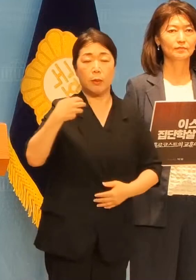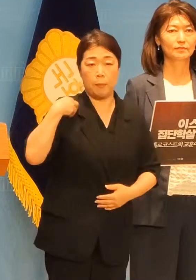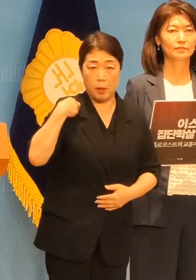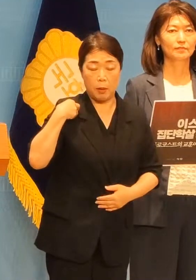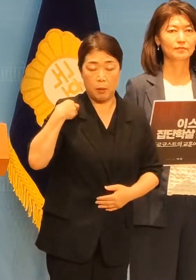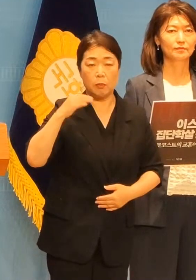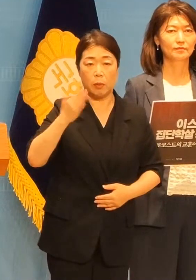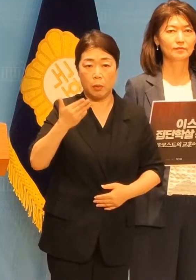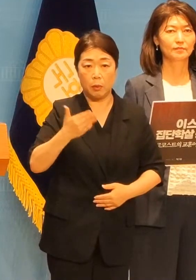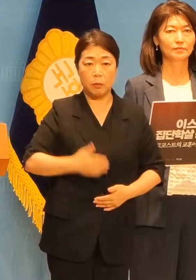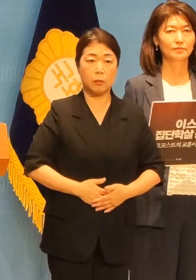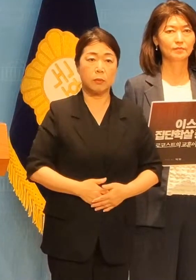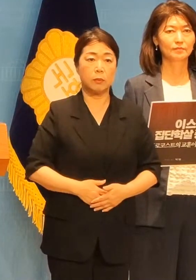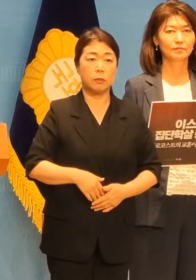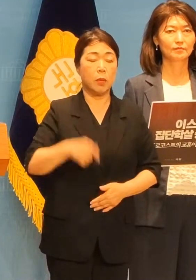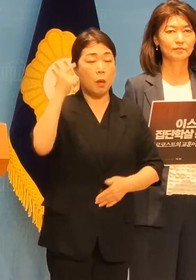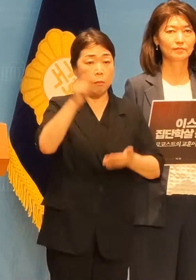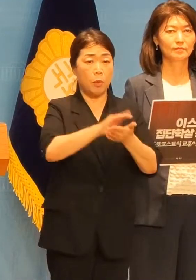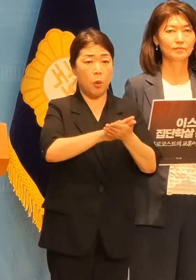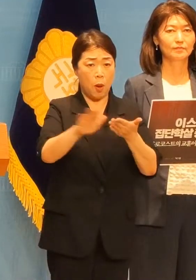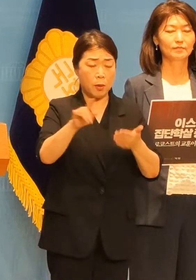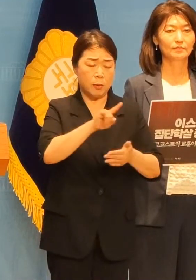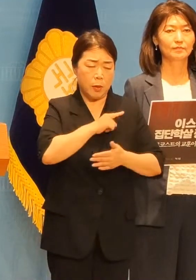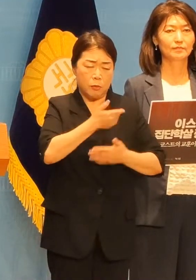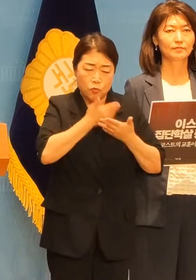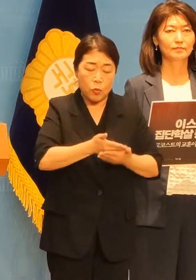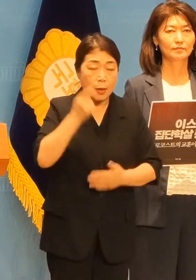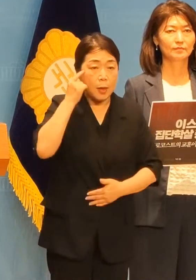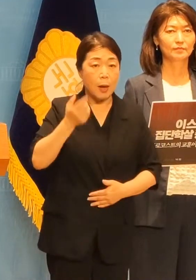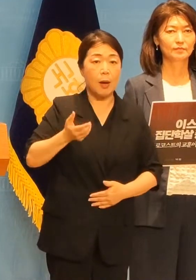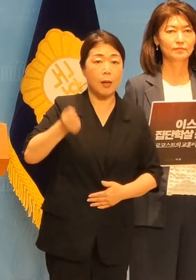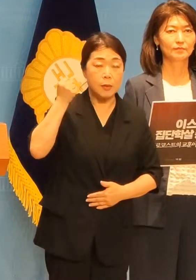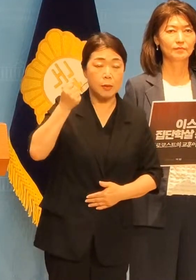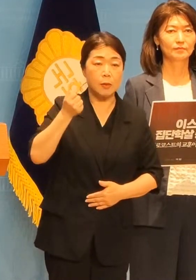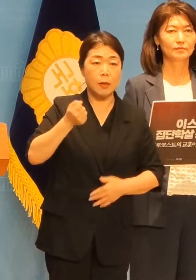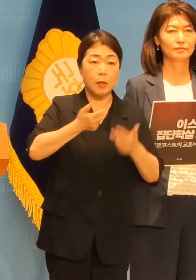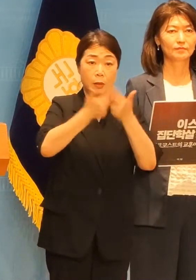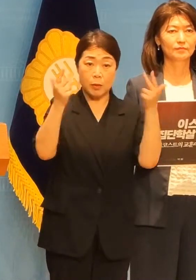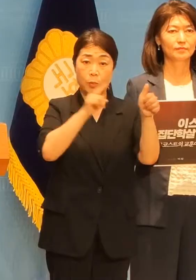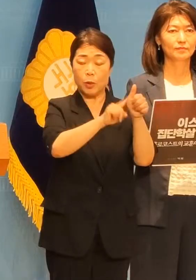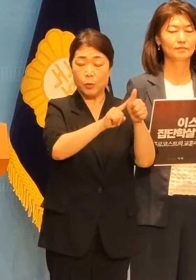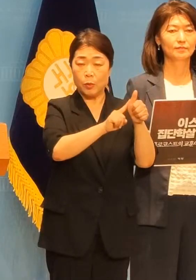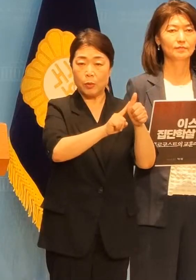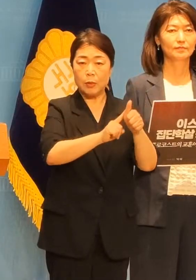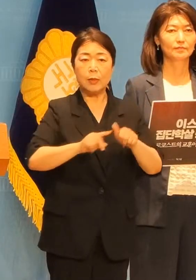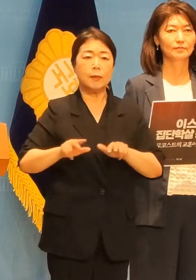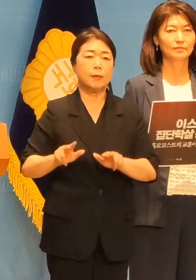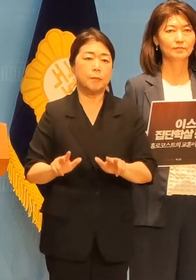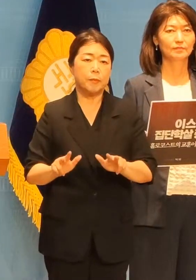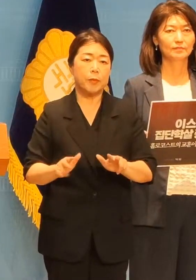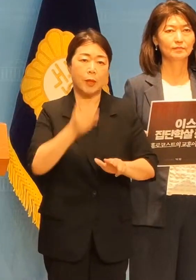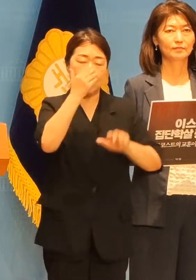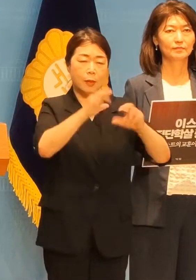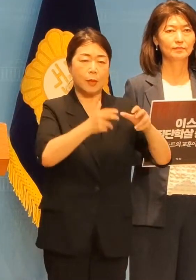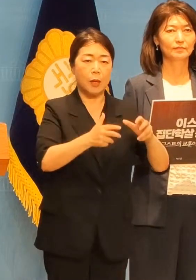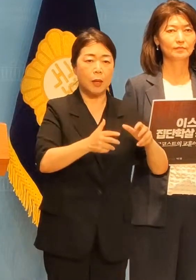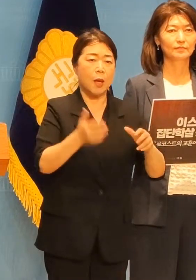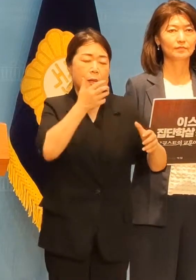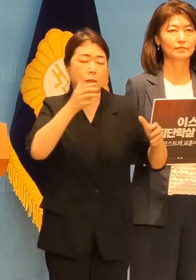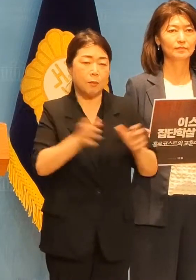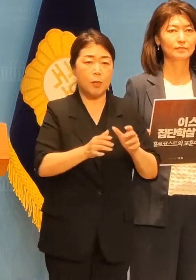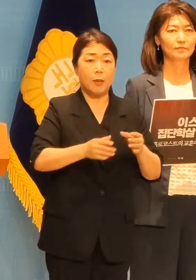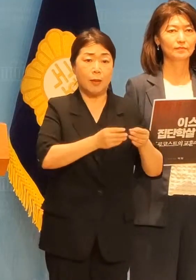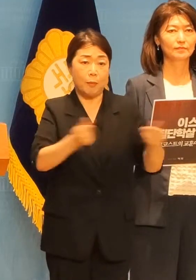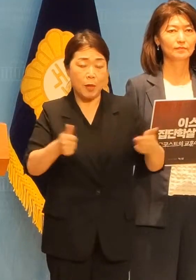평화가 최초가 되어야 한다고 믿는 대한민국의 대통령은 이 자리에서 이스라엘의 집단